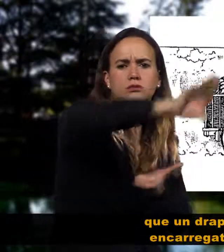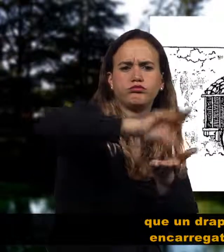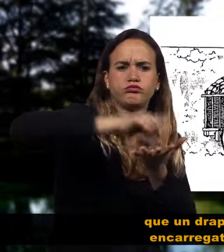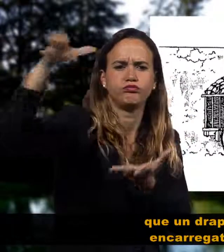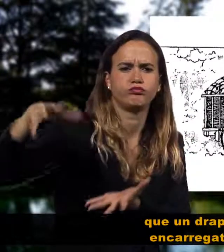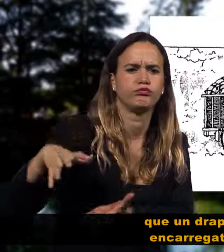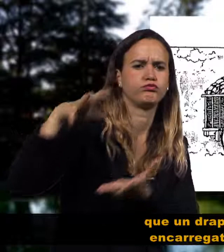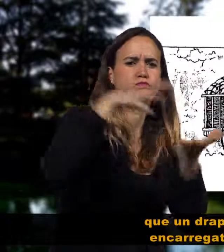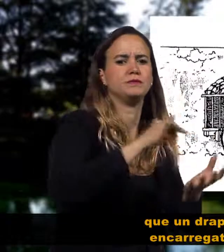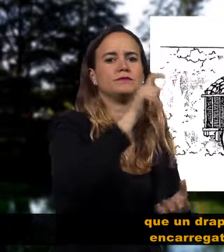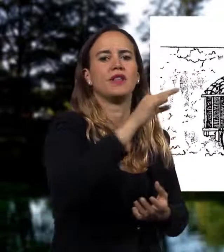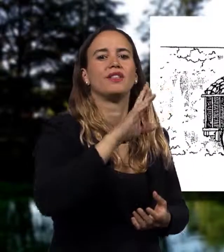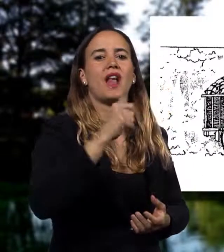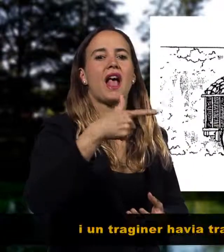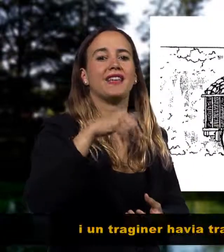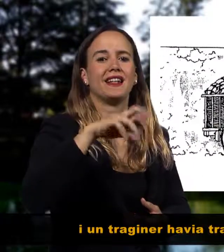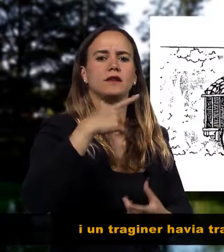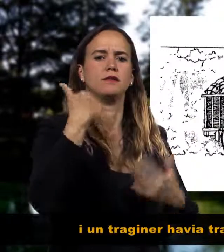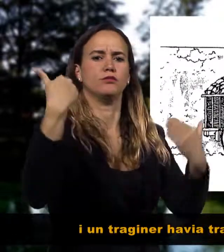molí.